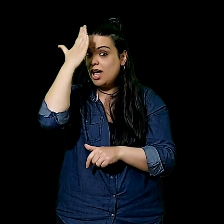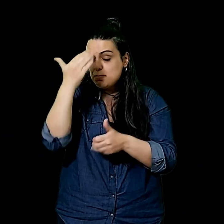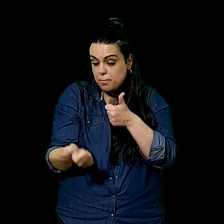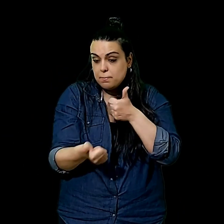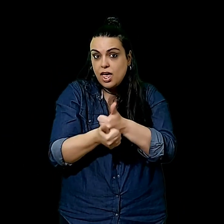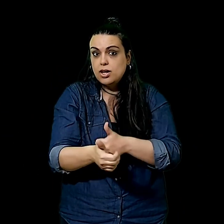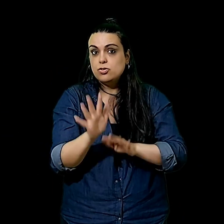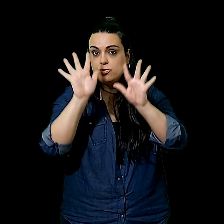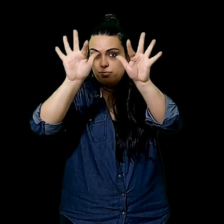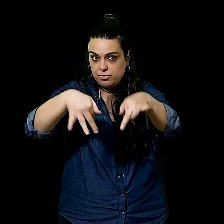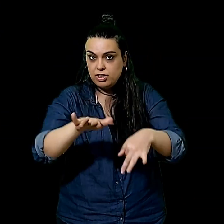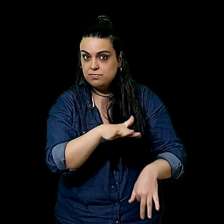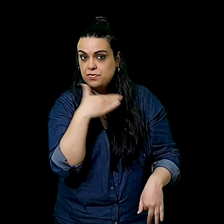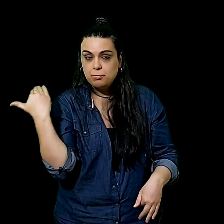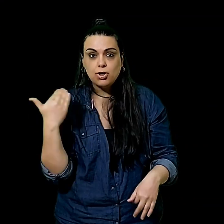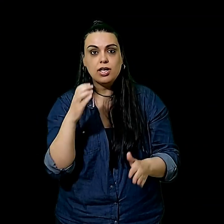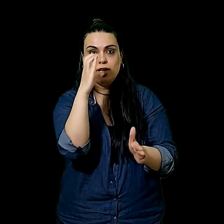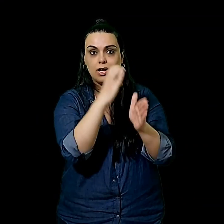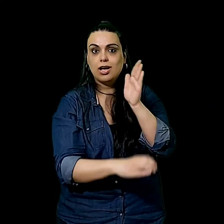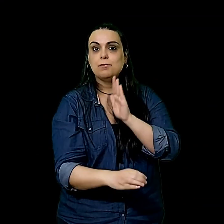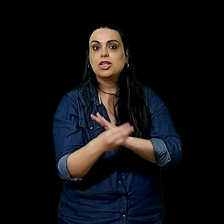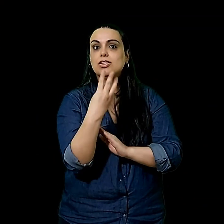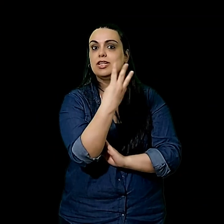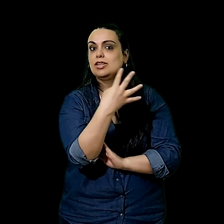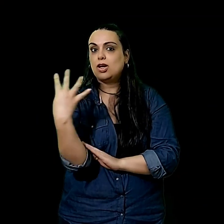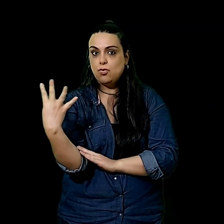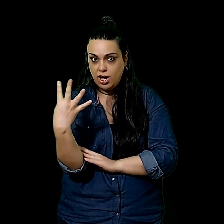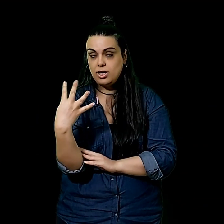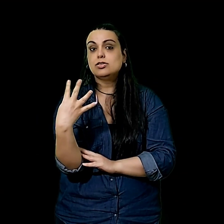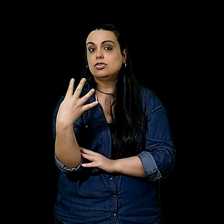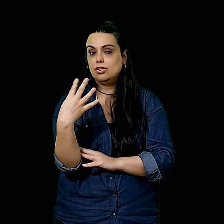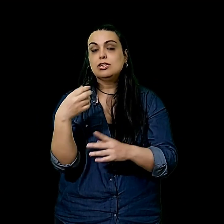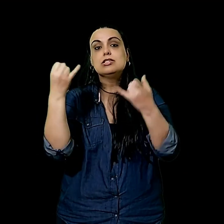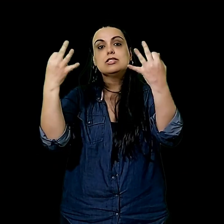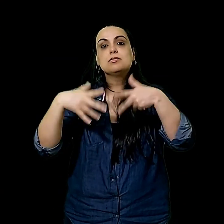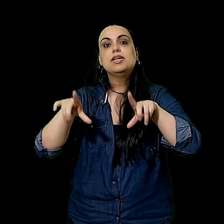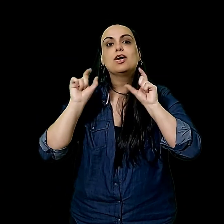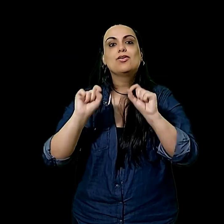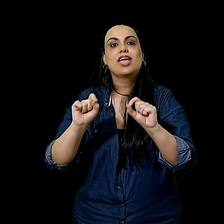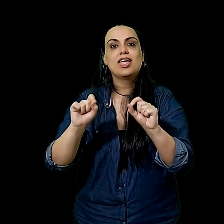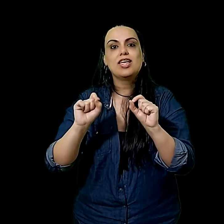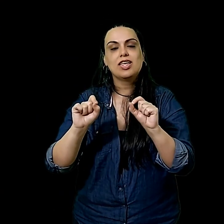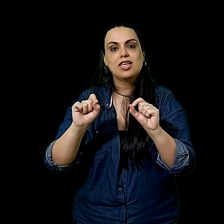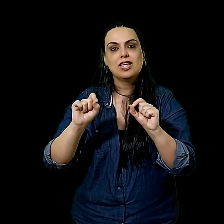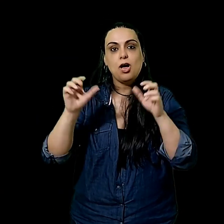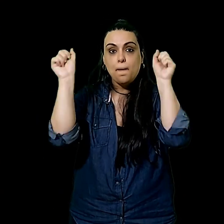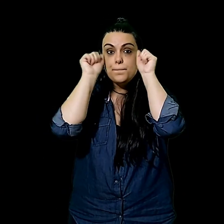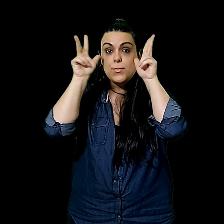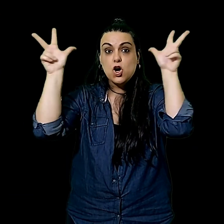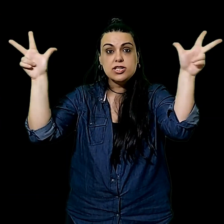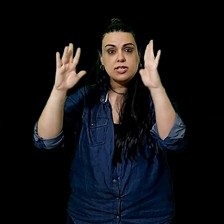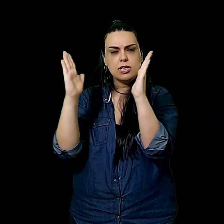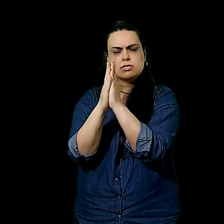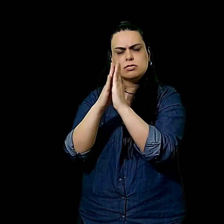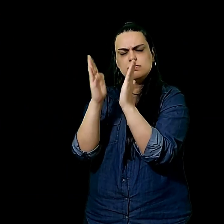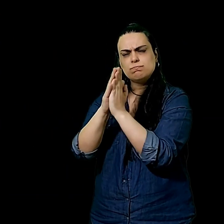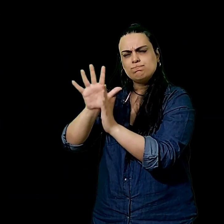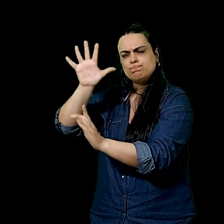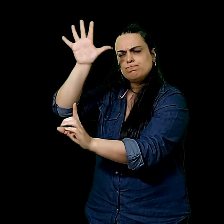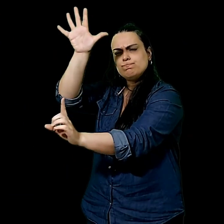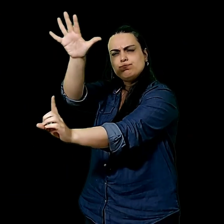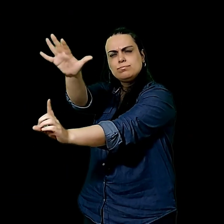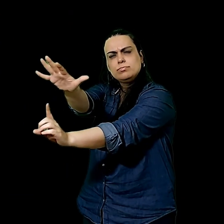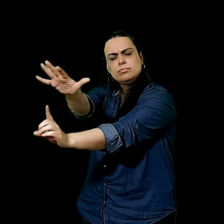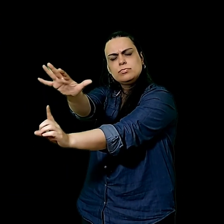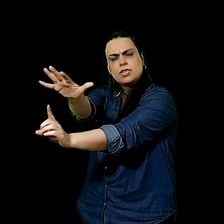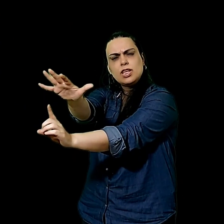está chegando ao final. E lá no capítulo 34, o texto diz que ele impõe as mãos sobre